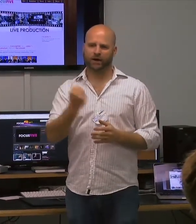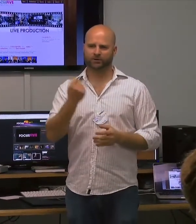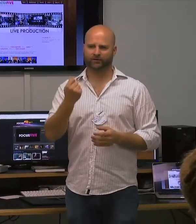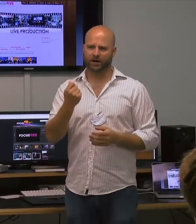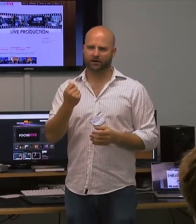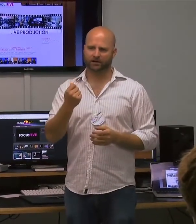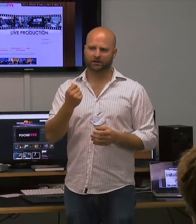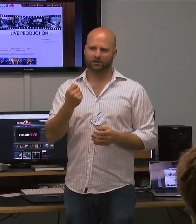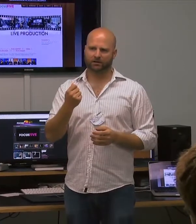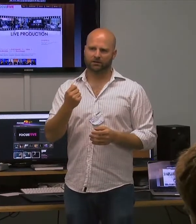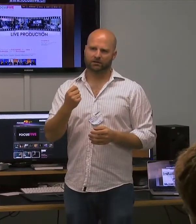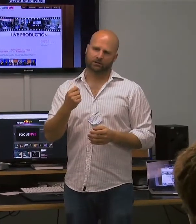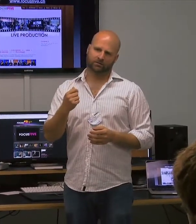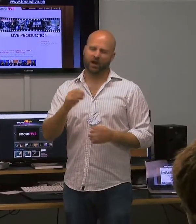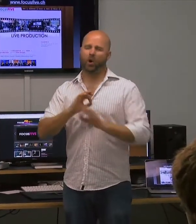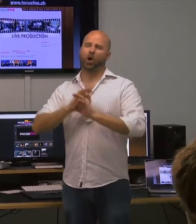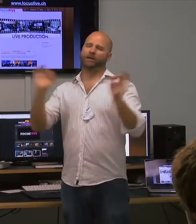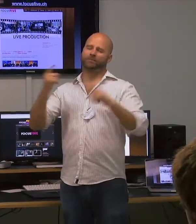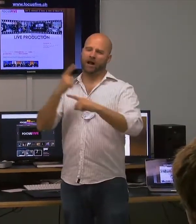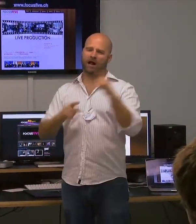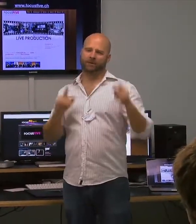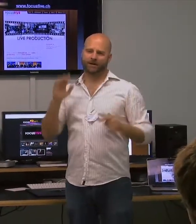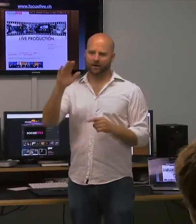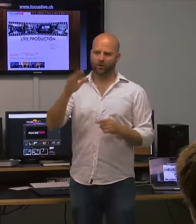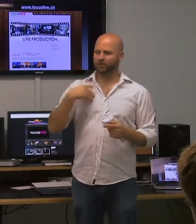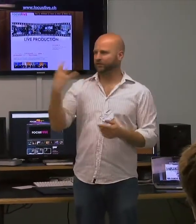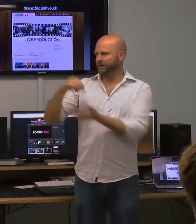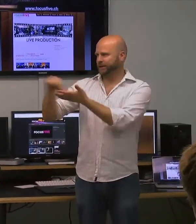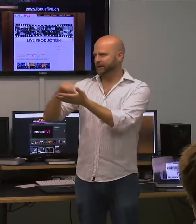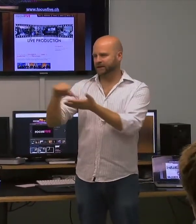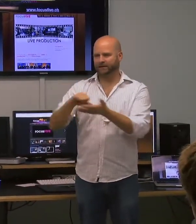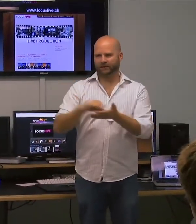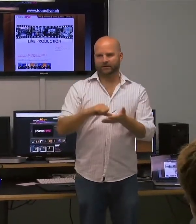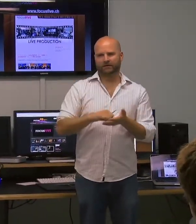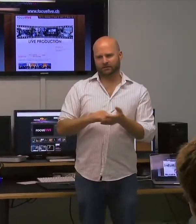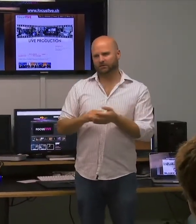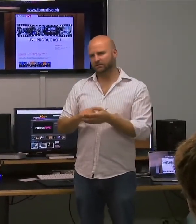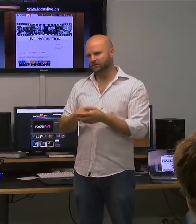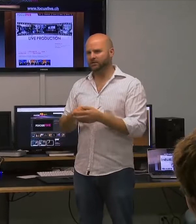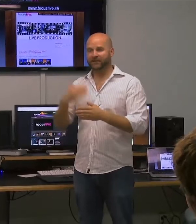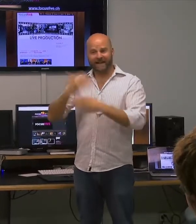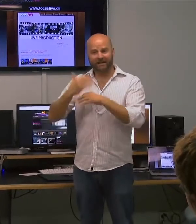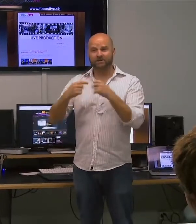ungefähr auf 300.000 Franken, aber optimal wäre 500.000.